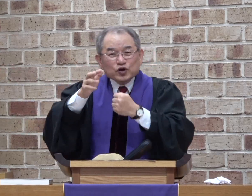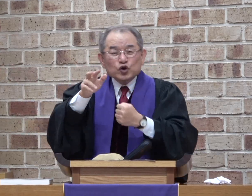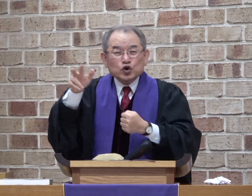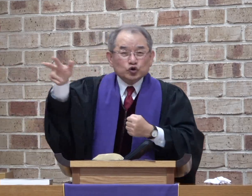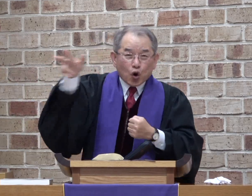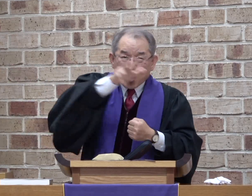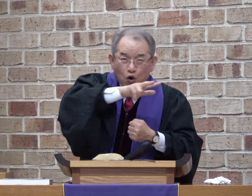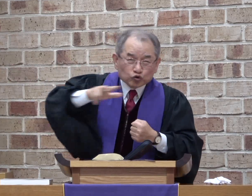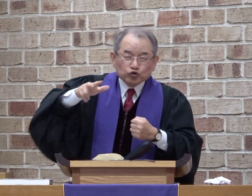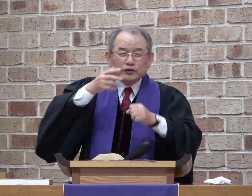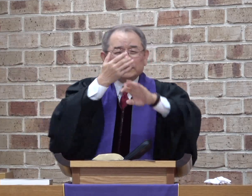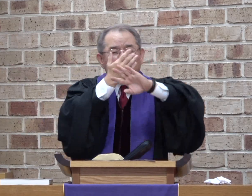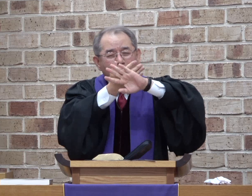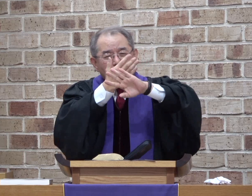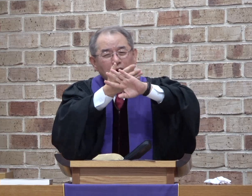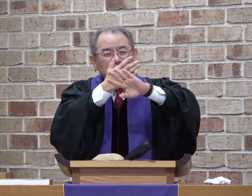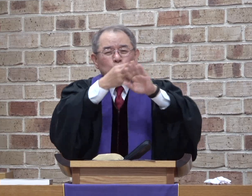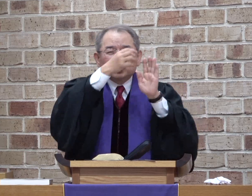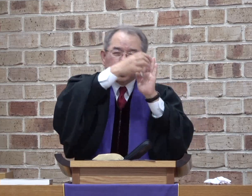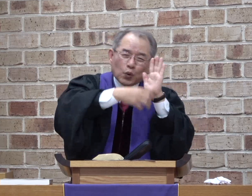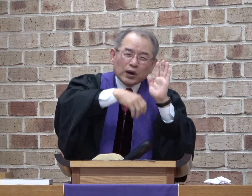전국의 다른 교단,